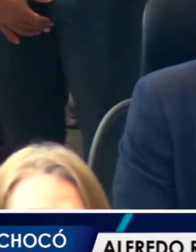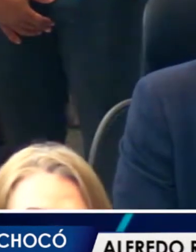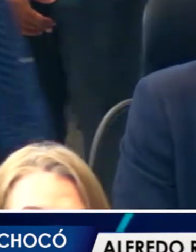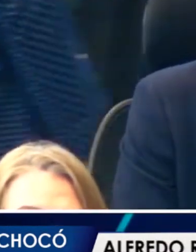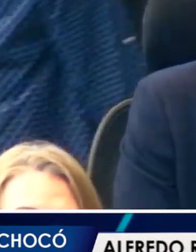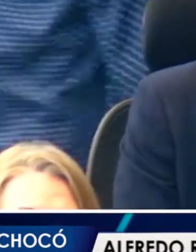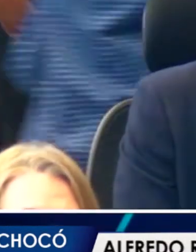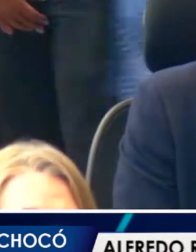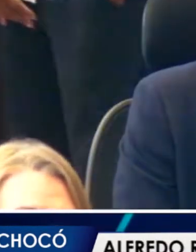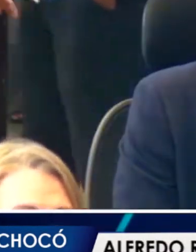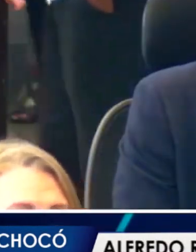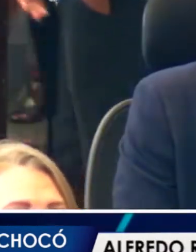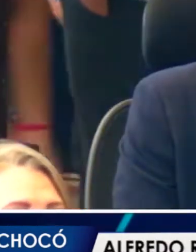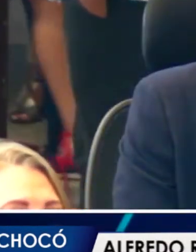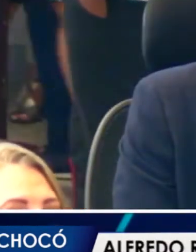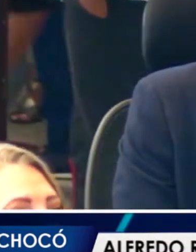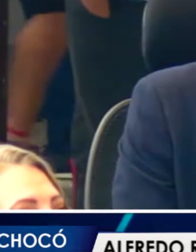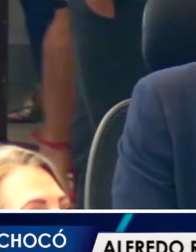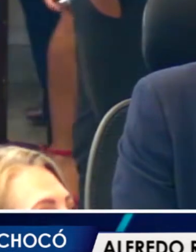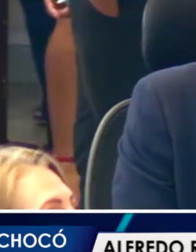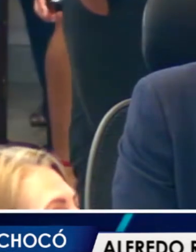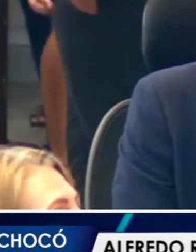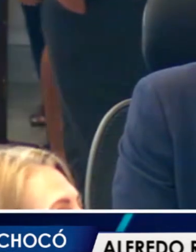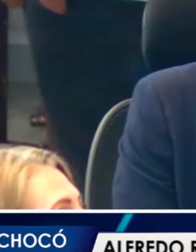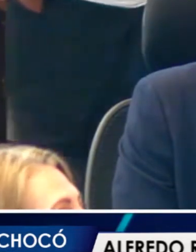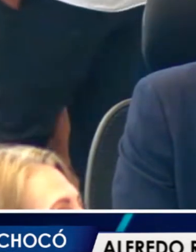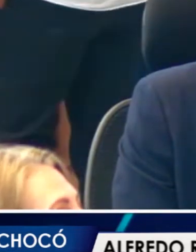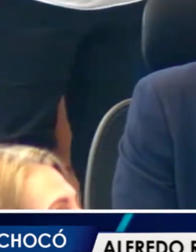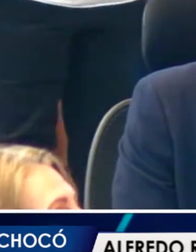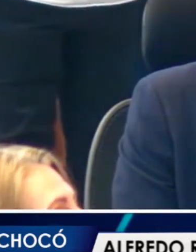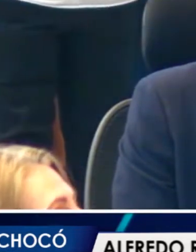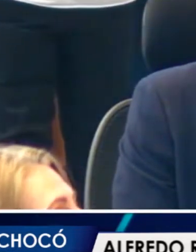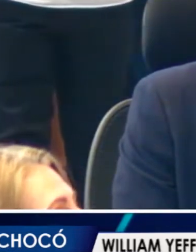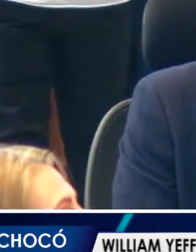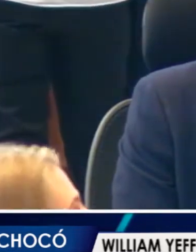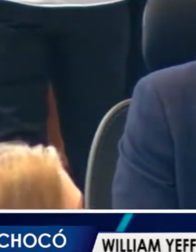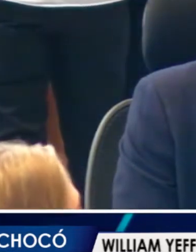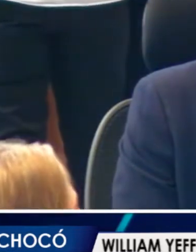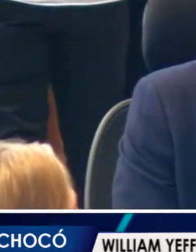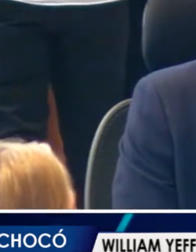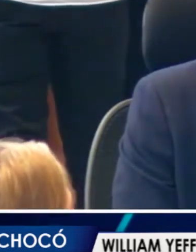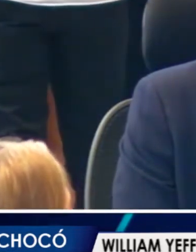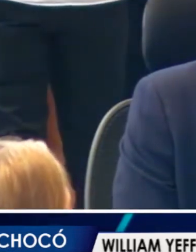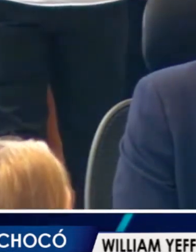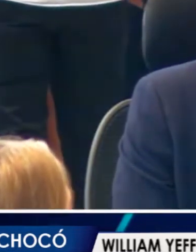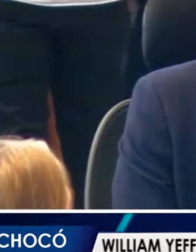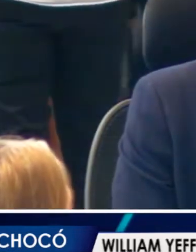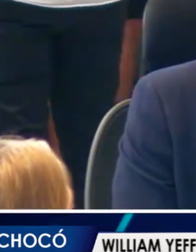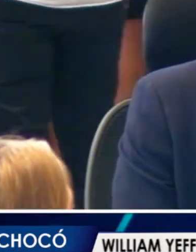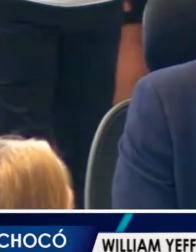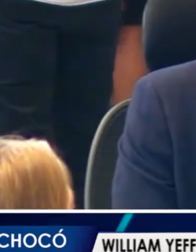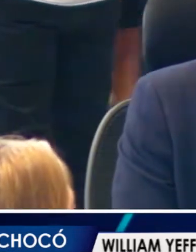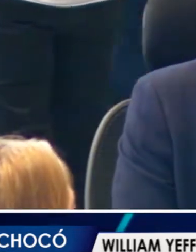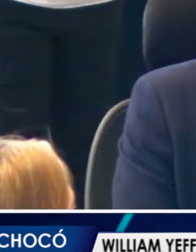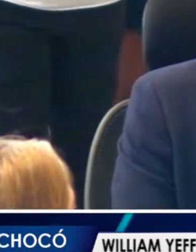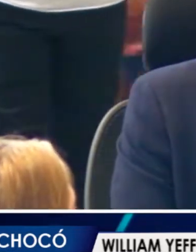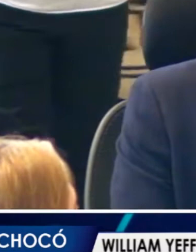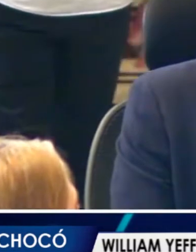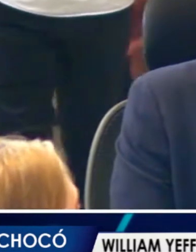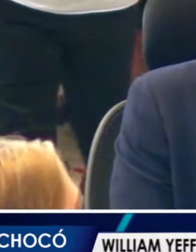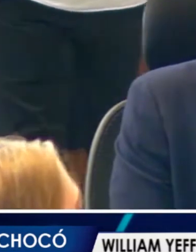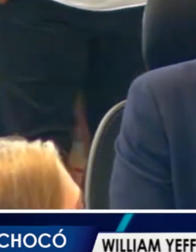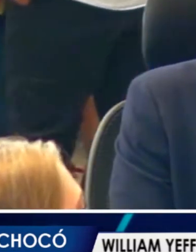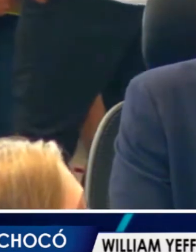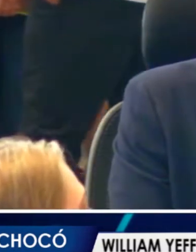al nuevo personero, al doctor William Jeffer Vivas Lloreda, yo creo que es un orgullo y un